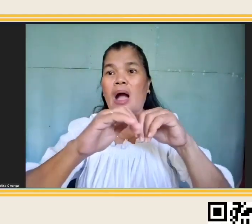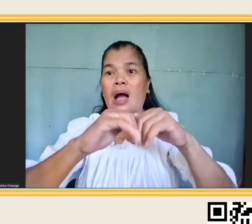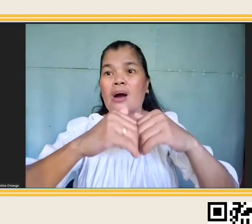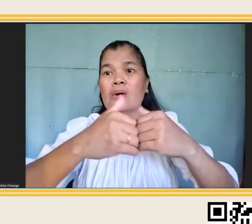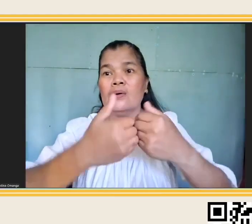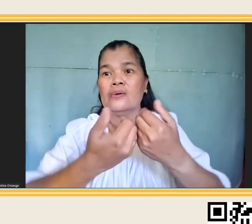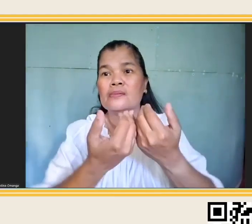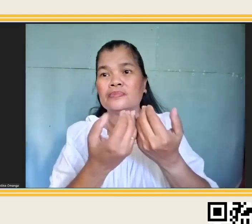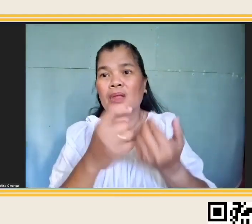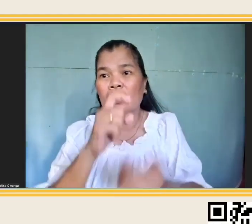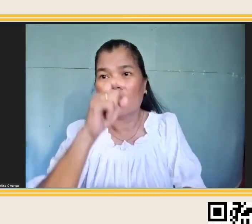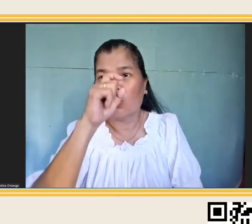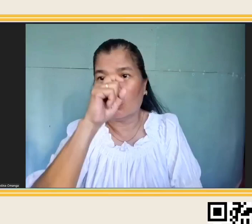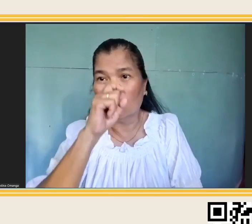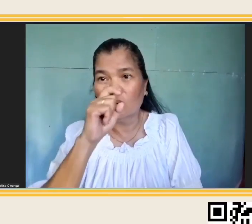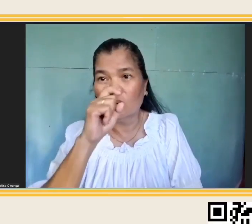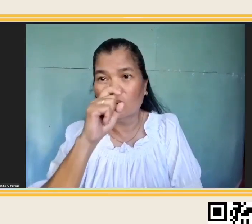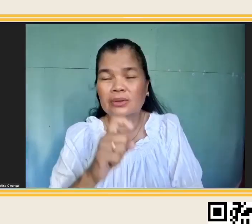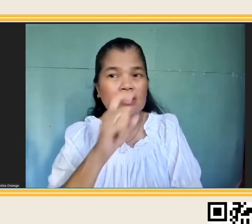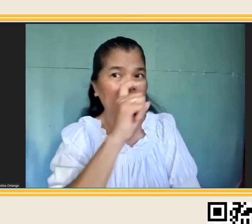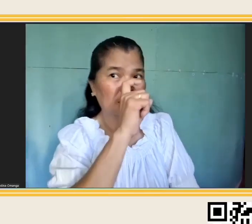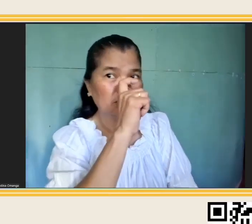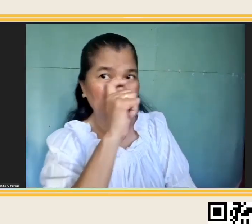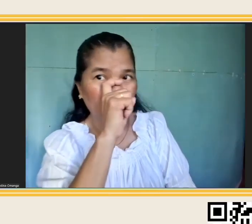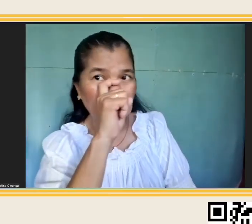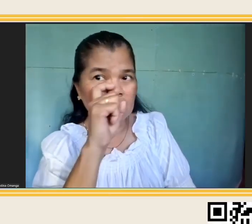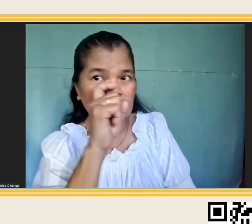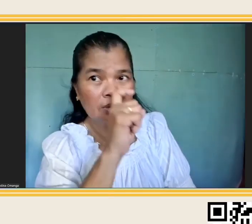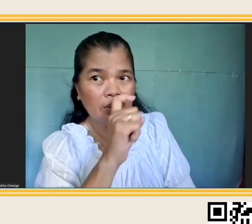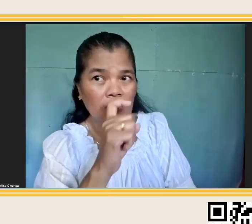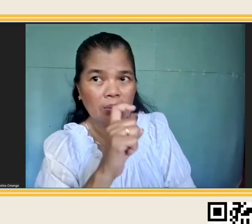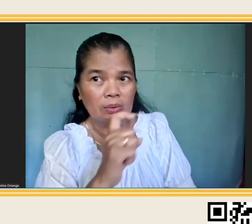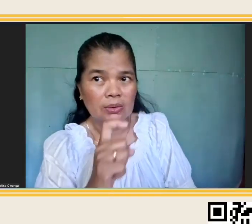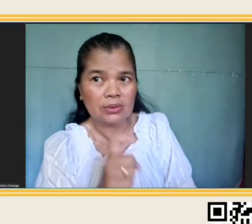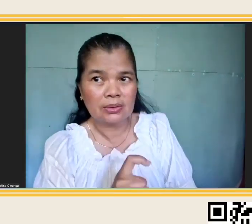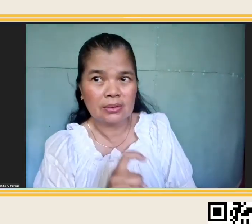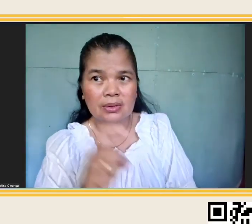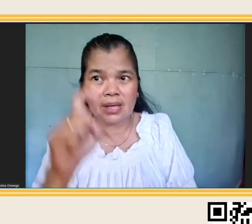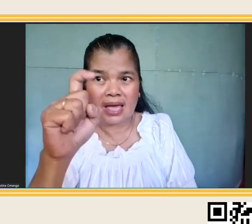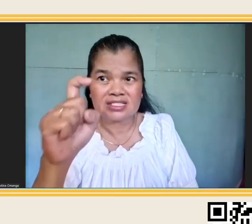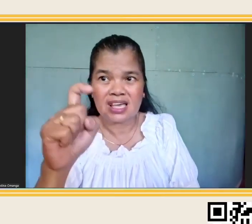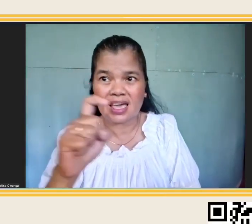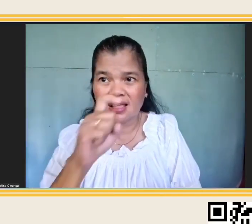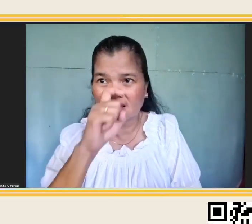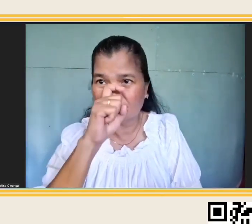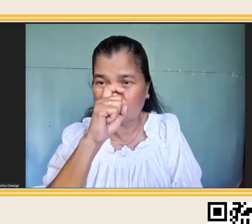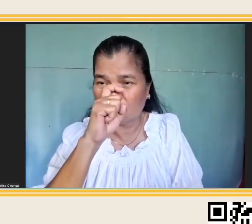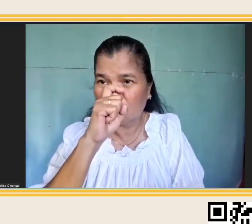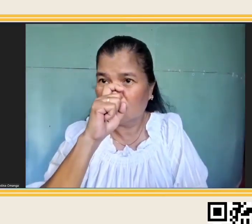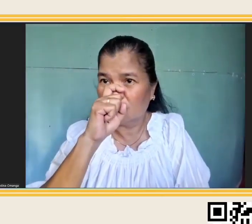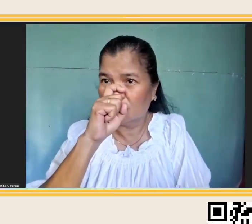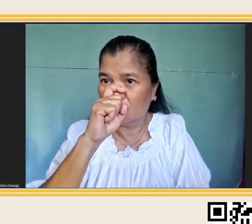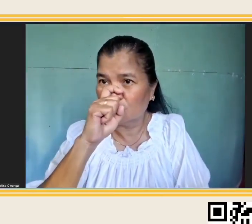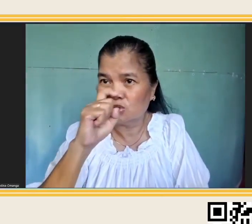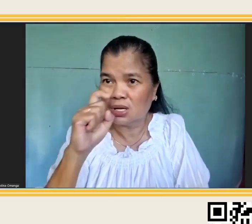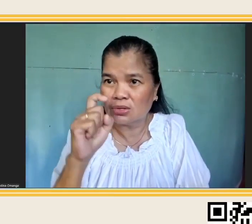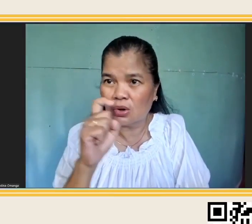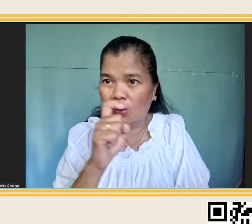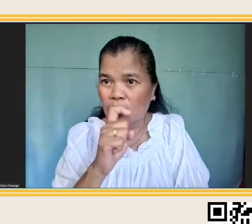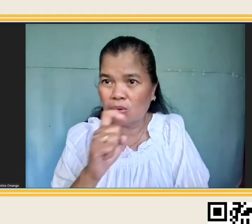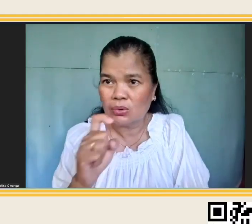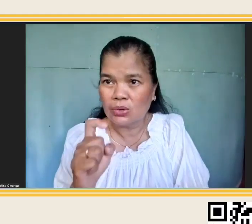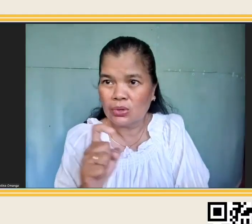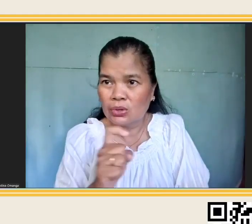Sabihin nyo, how old? Ito ang old. Old. X hand from your nose,